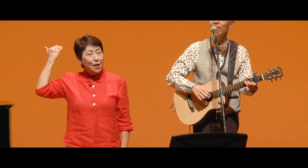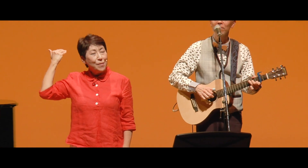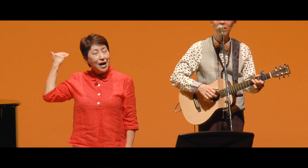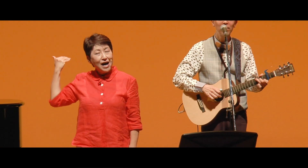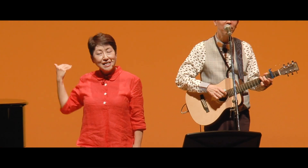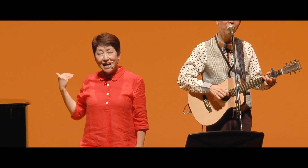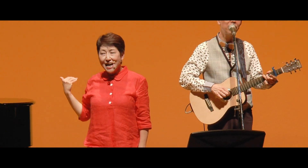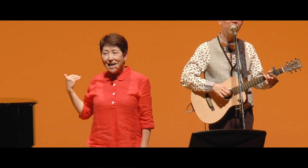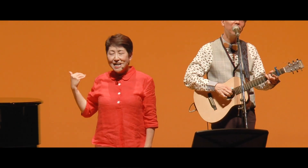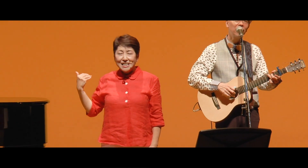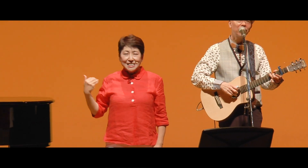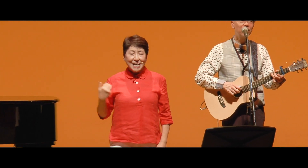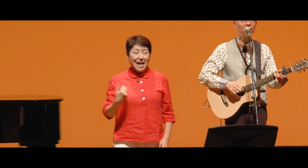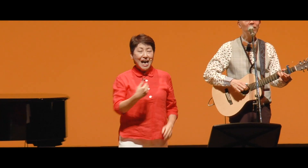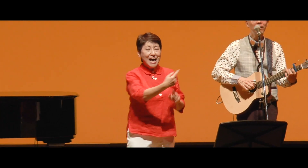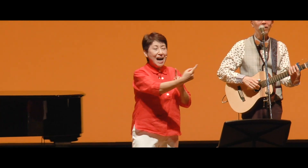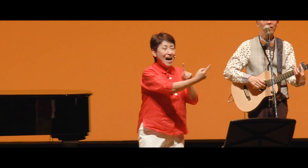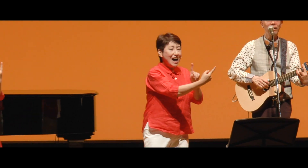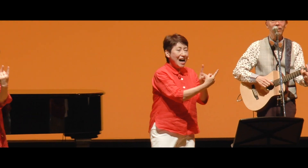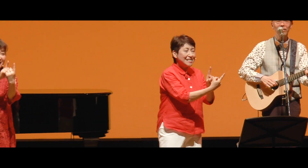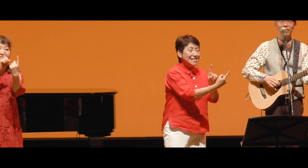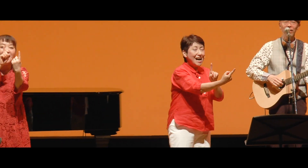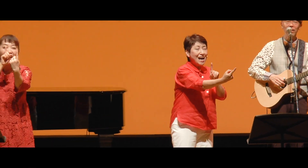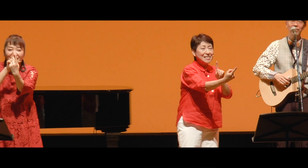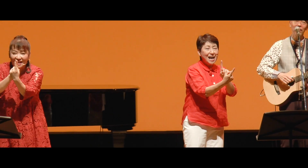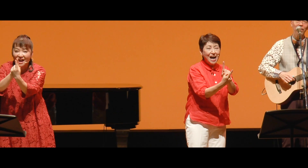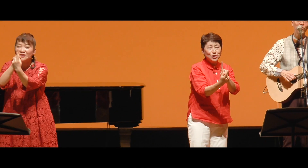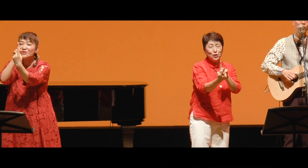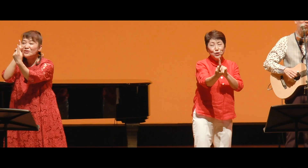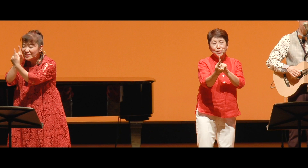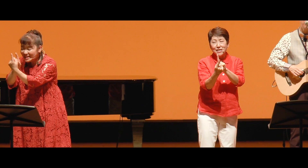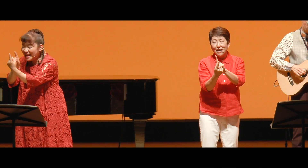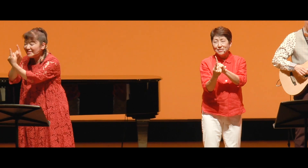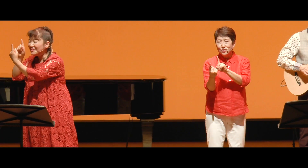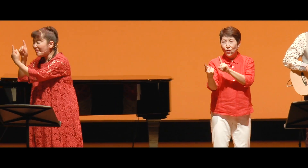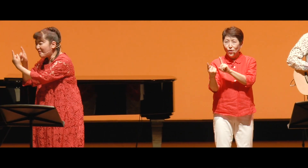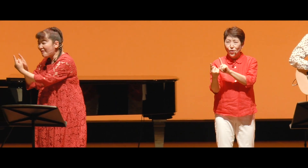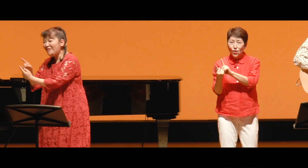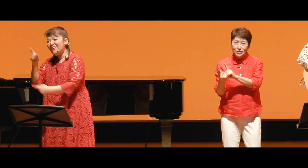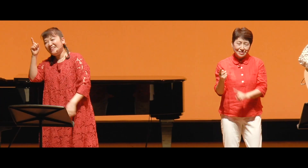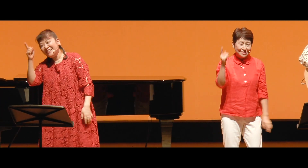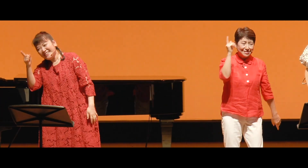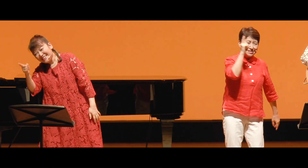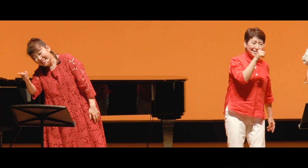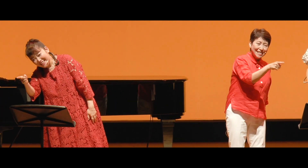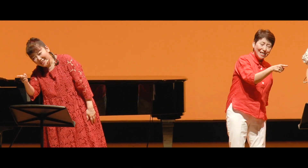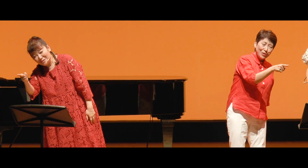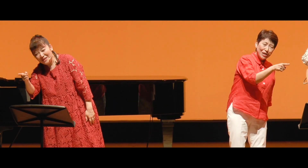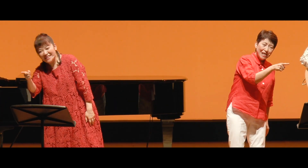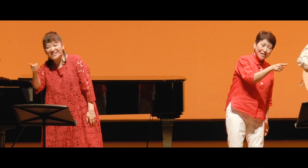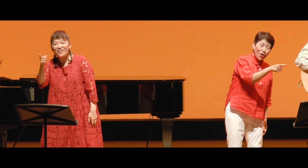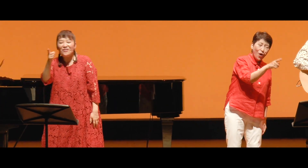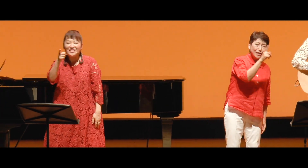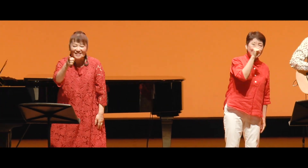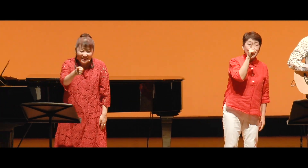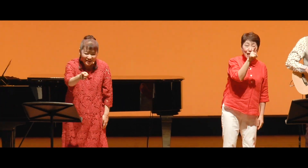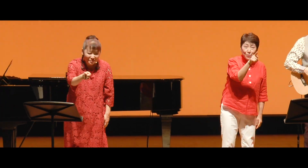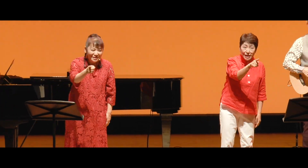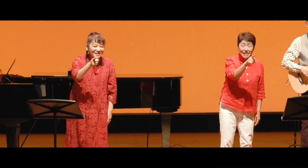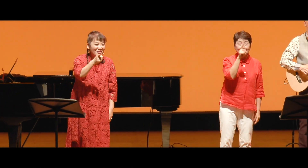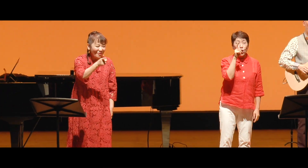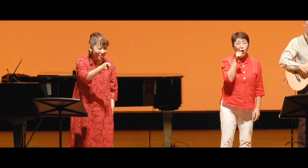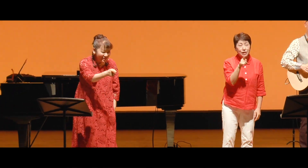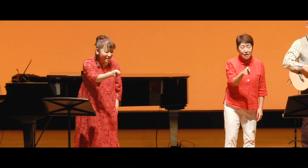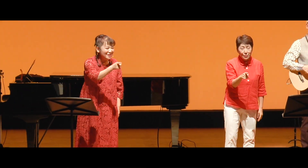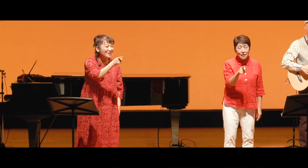今まで出会ったたくさんの君と